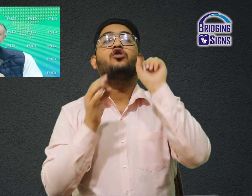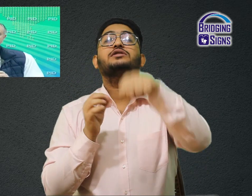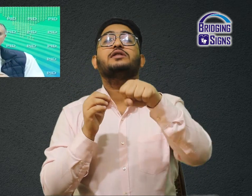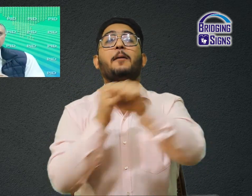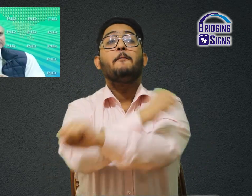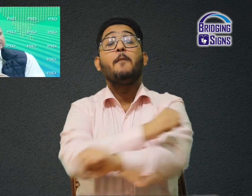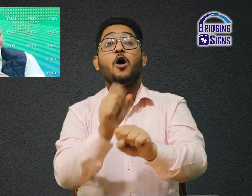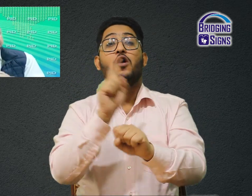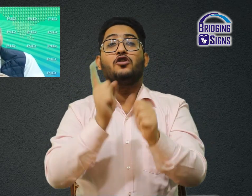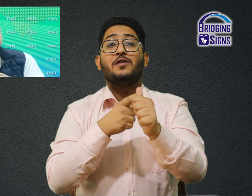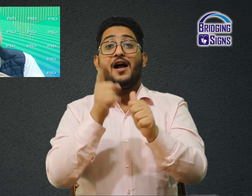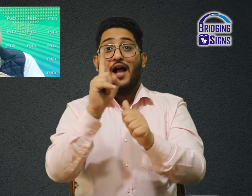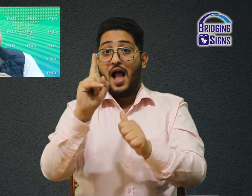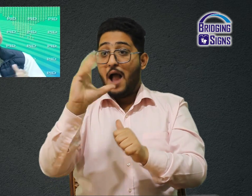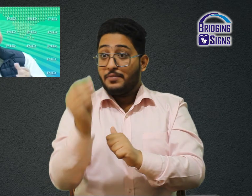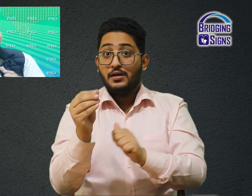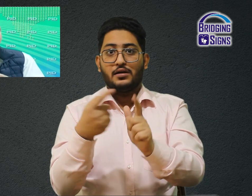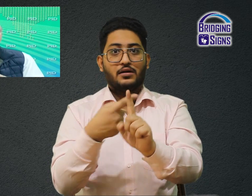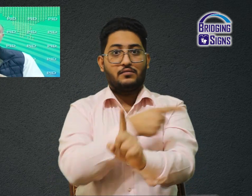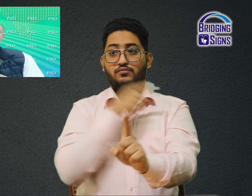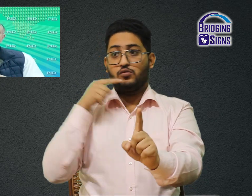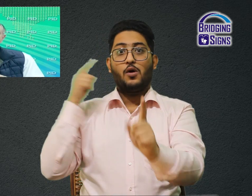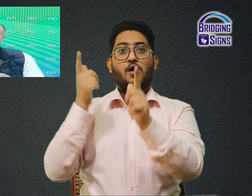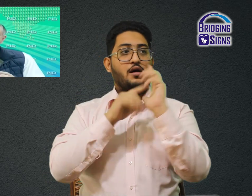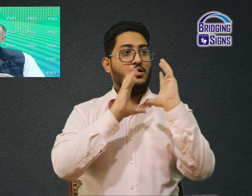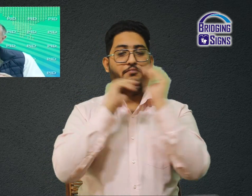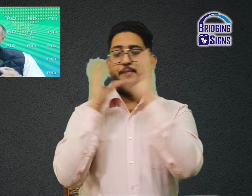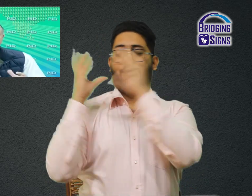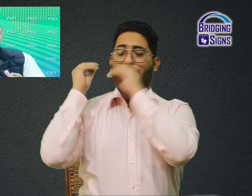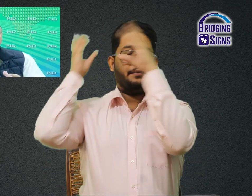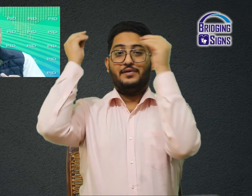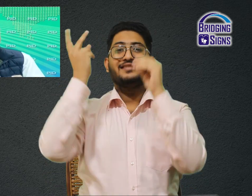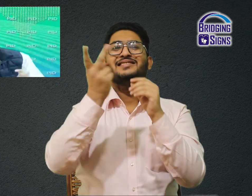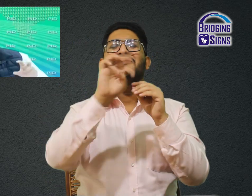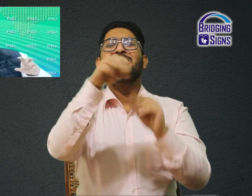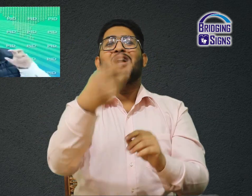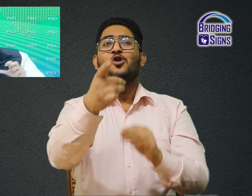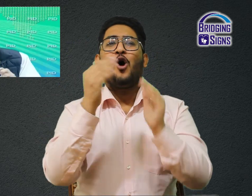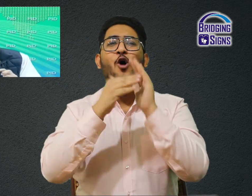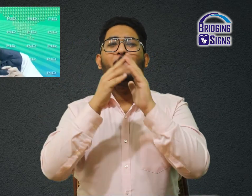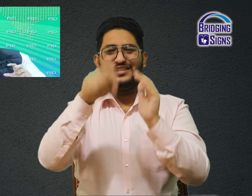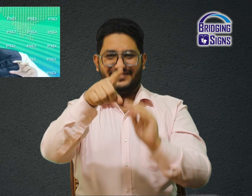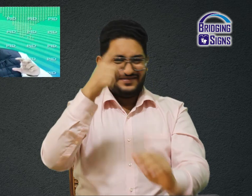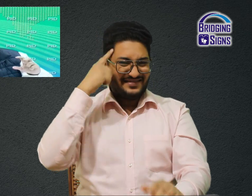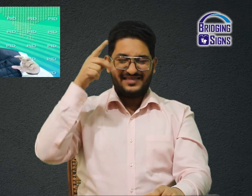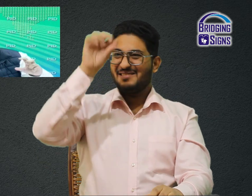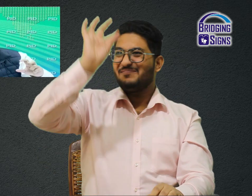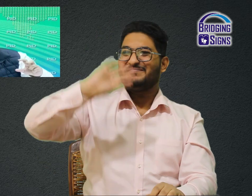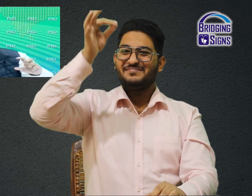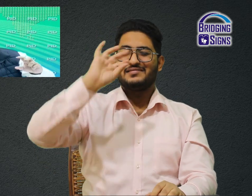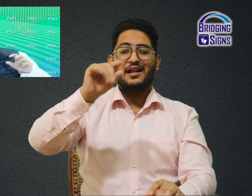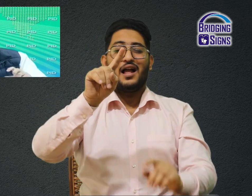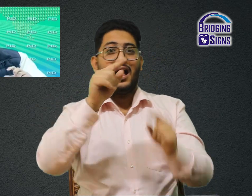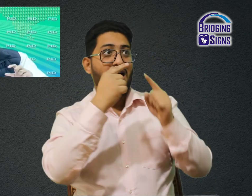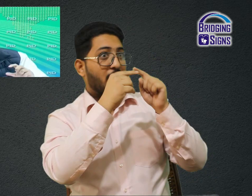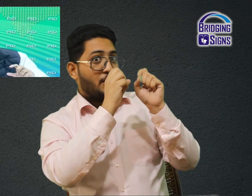दिया। और ये इसी तरह है आम फहम जबान में हम लोग क्या कहें कि आपके घर में जो फ्यूज़ होता है वहाँ पे कोई